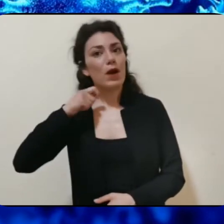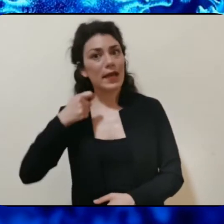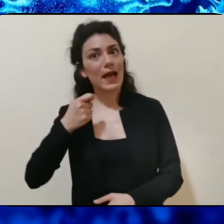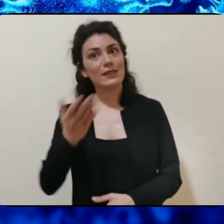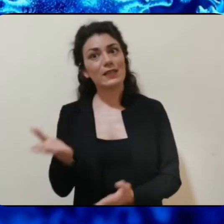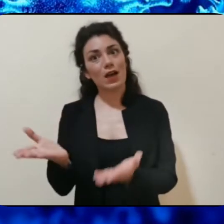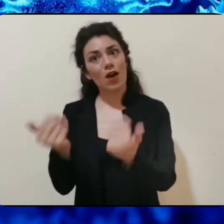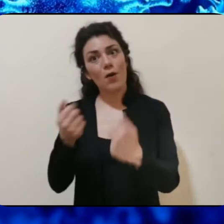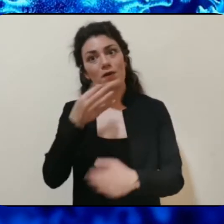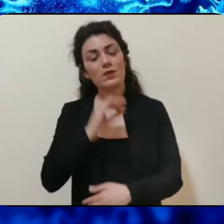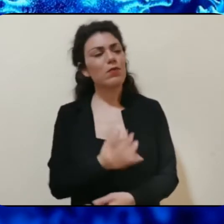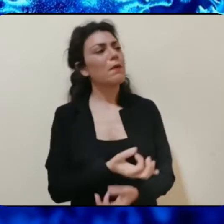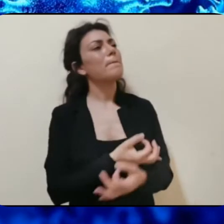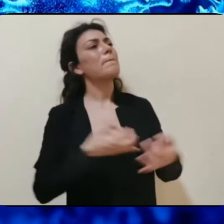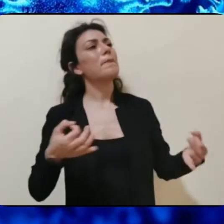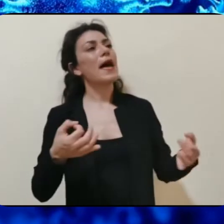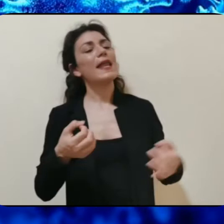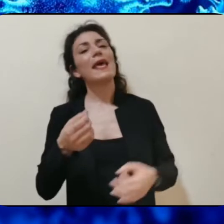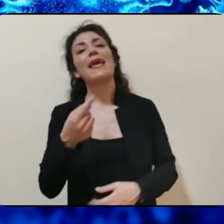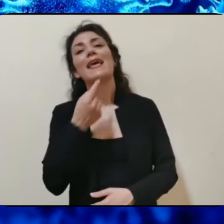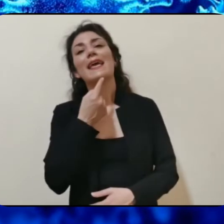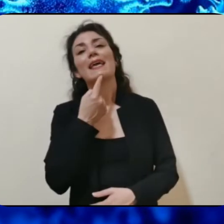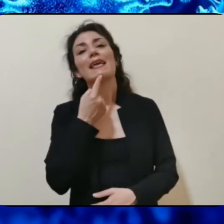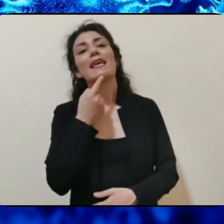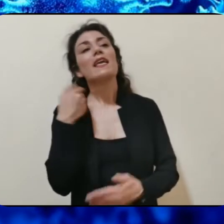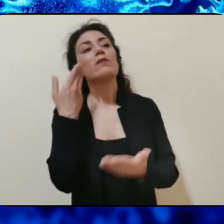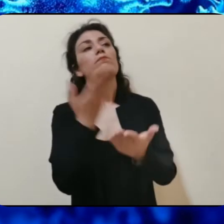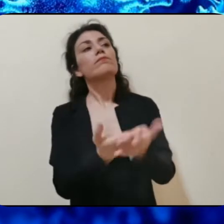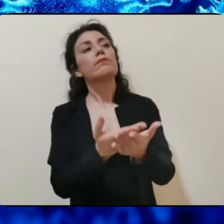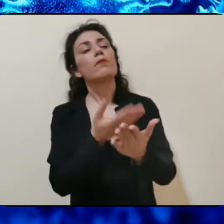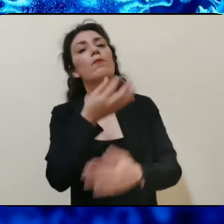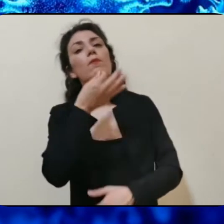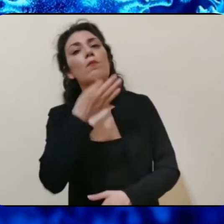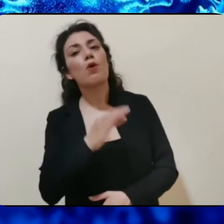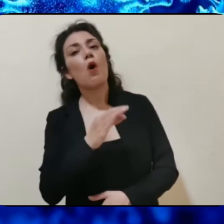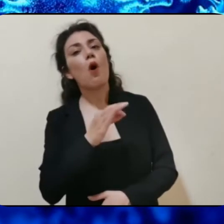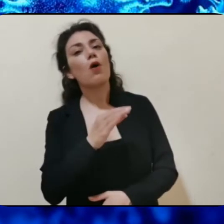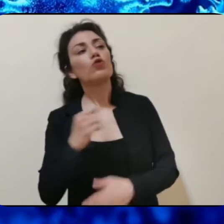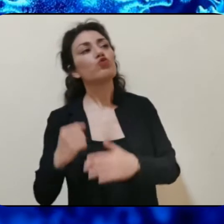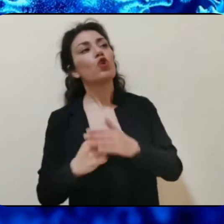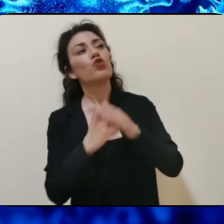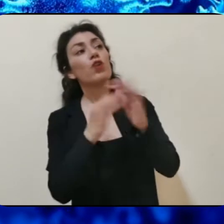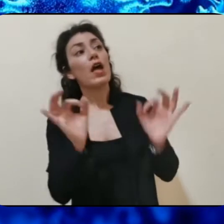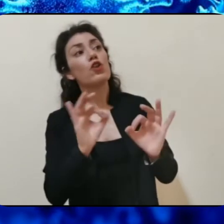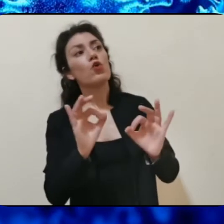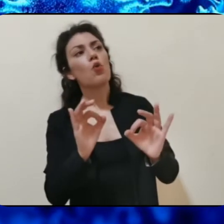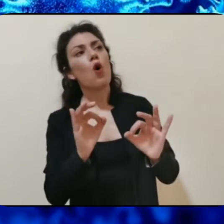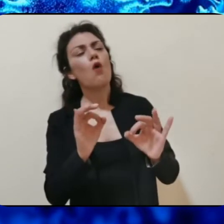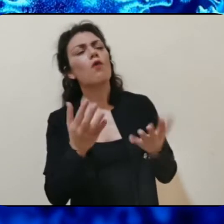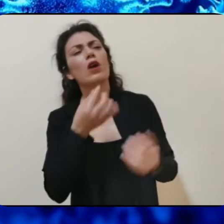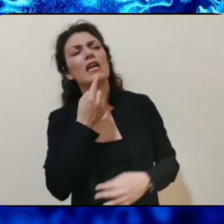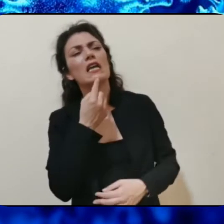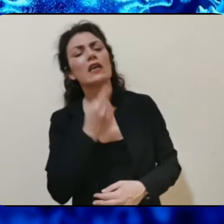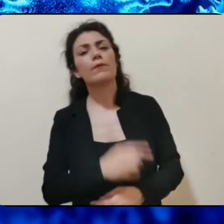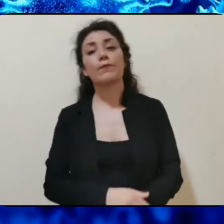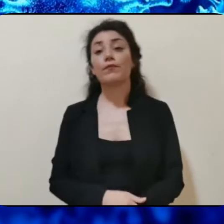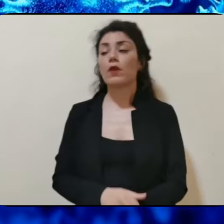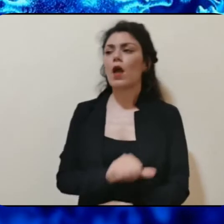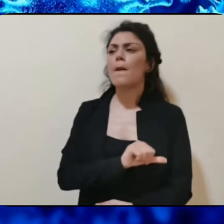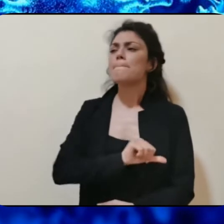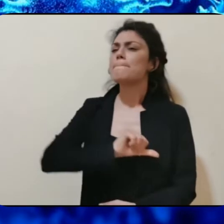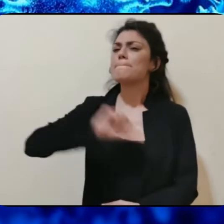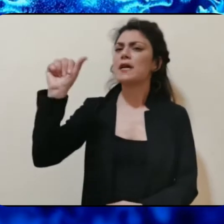gas. Bene, chi sono i beneficiari di queste nuove provvidenze, di queste nuove misure? Allora, ovviamente in